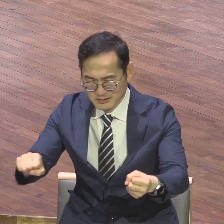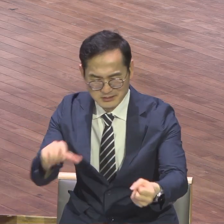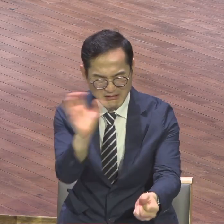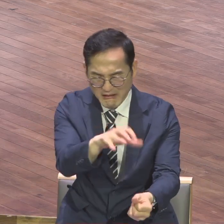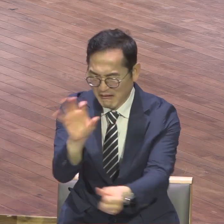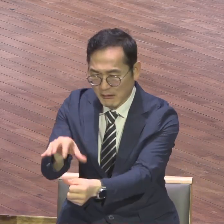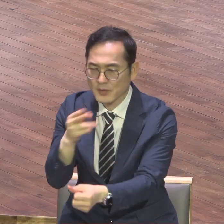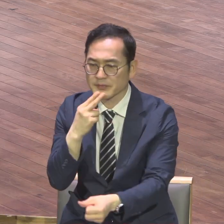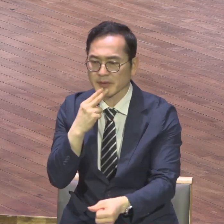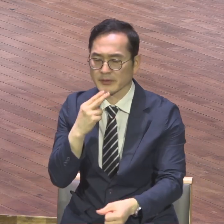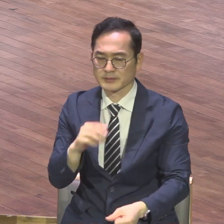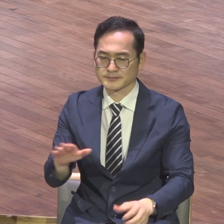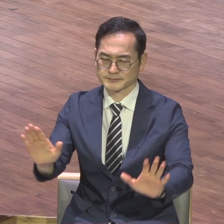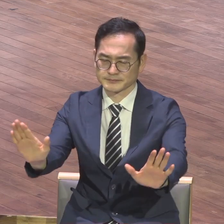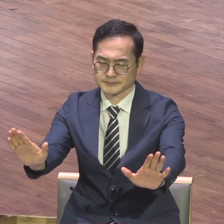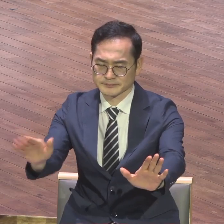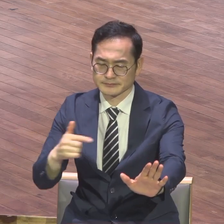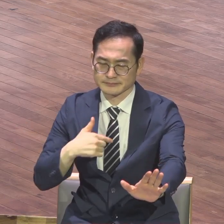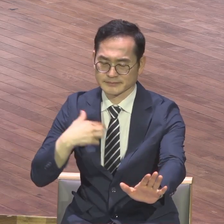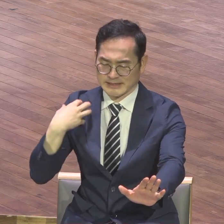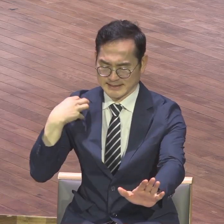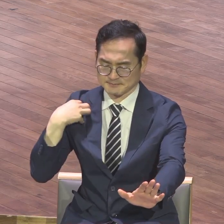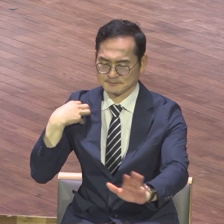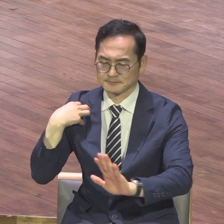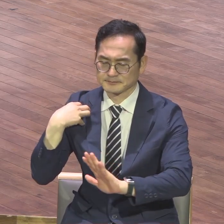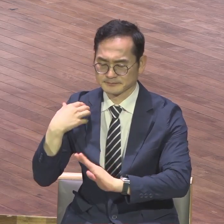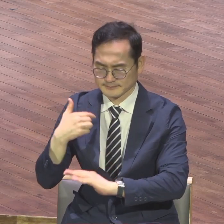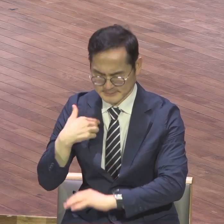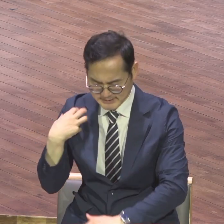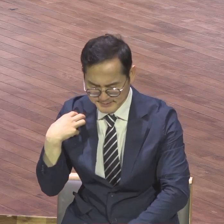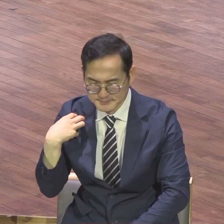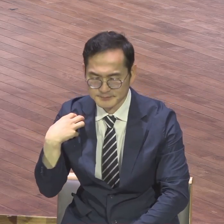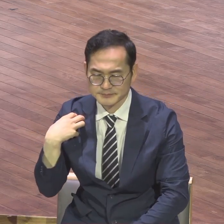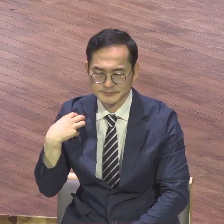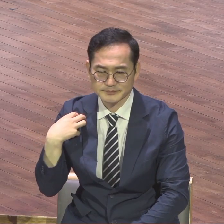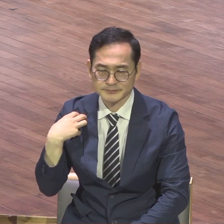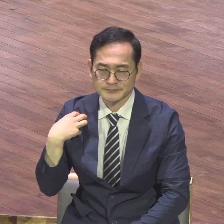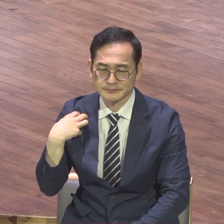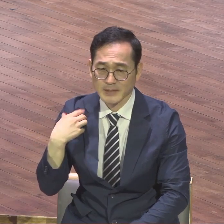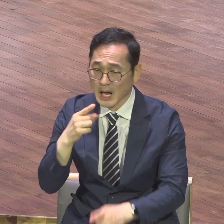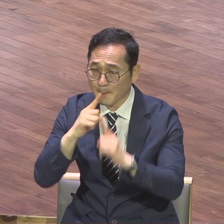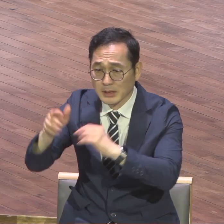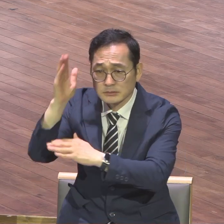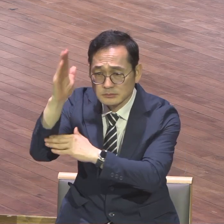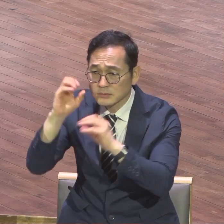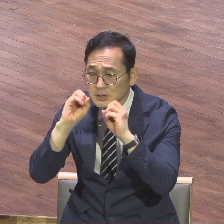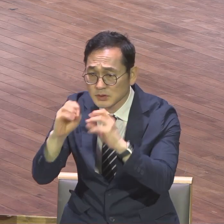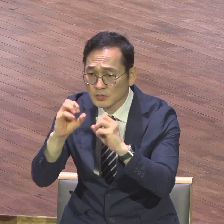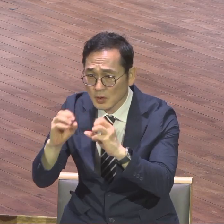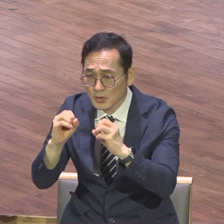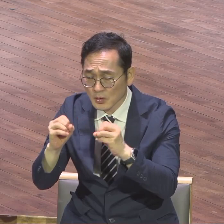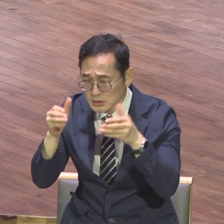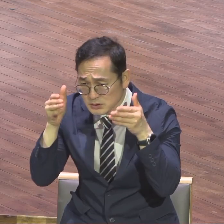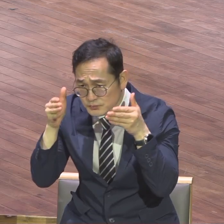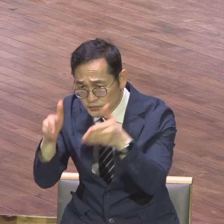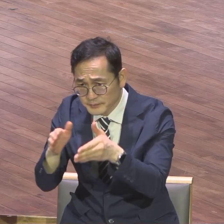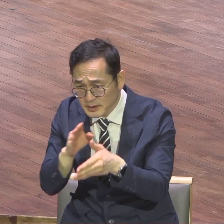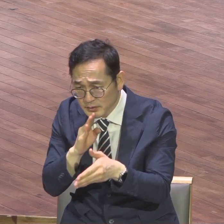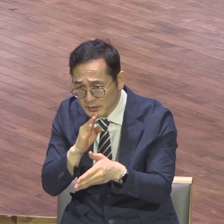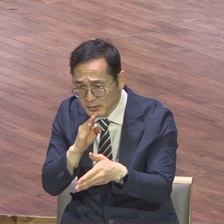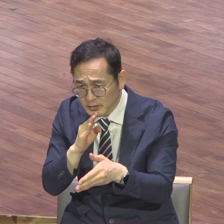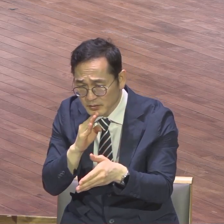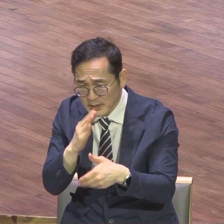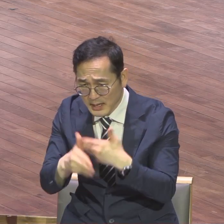모든 책임은 자신들에게 돌렸습니다. 자신들이 말씀 증거한 일에 전무해야 하는데